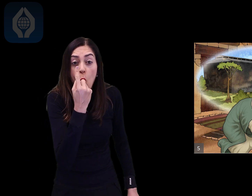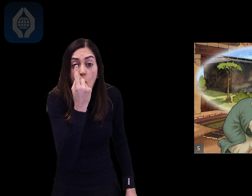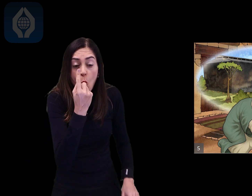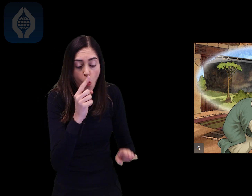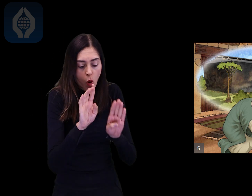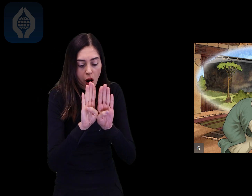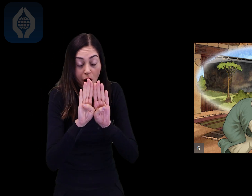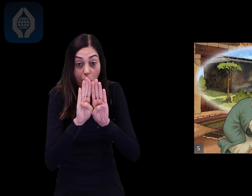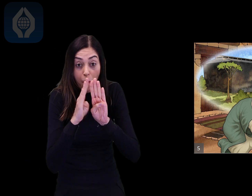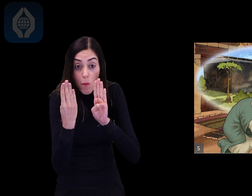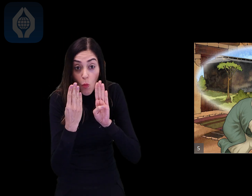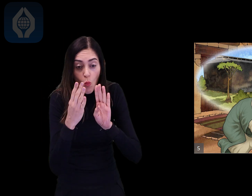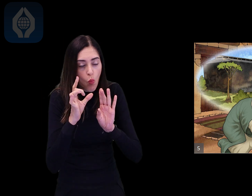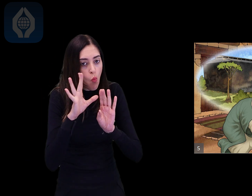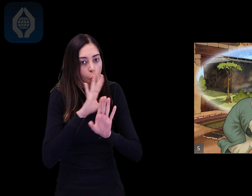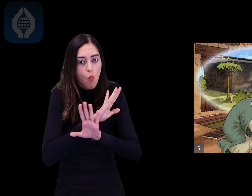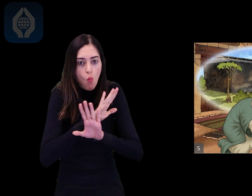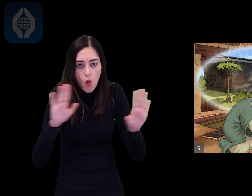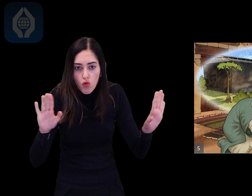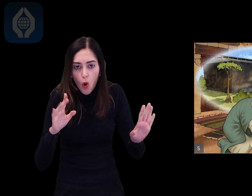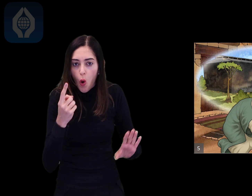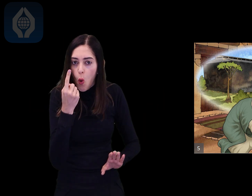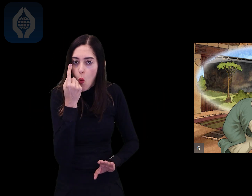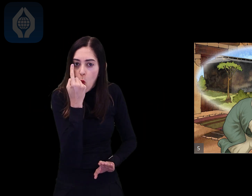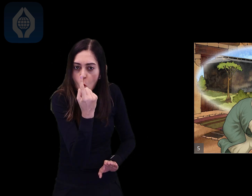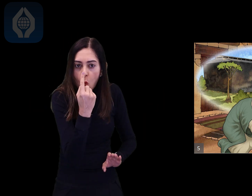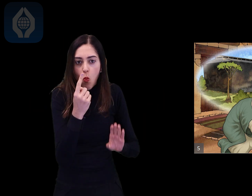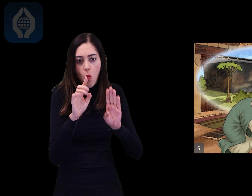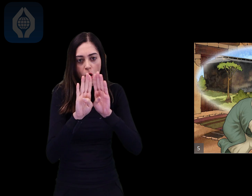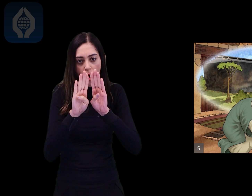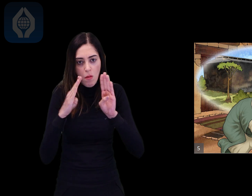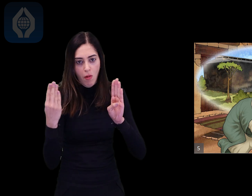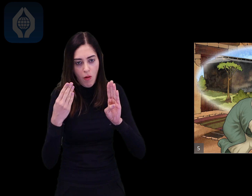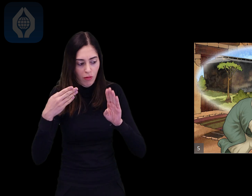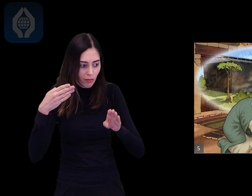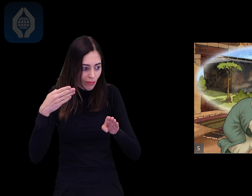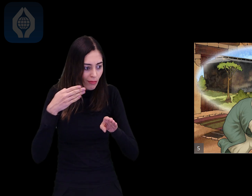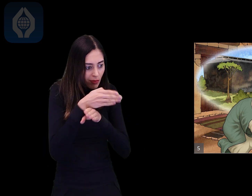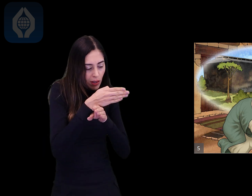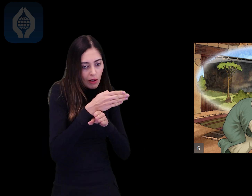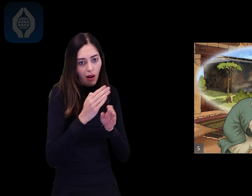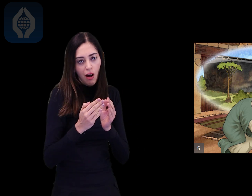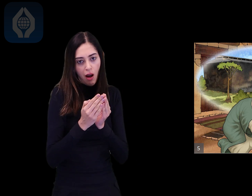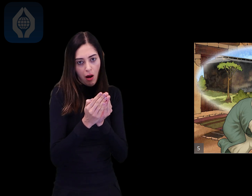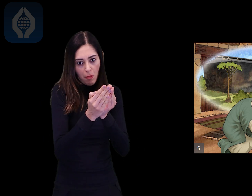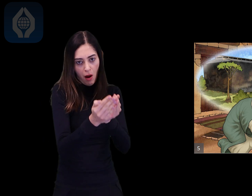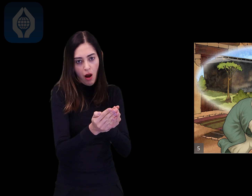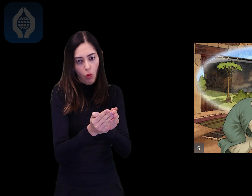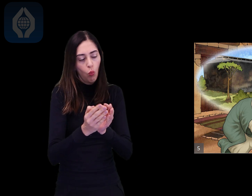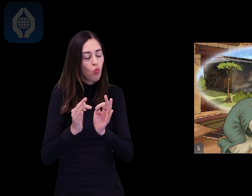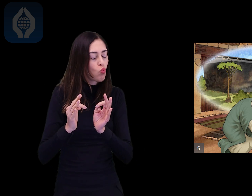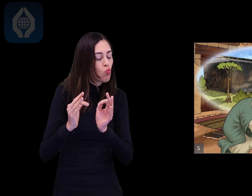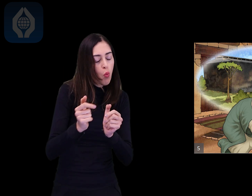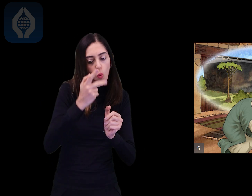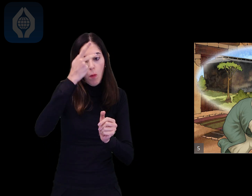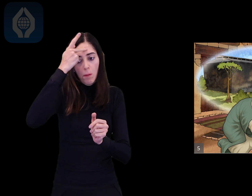da arca. Deveria haver apenas um modo de entrar nela. Toda pessoa e todo animal que seria salvo